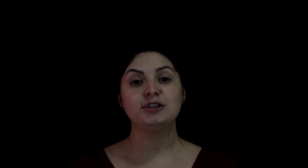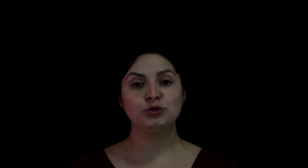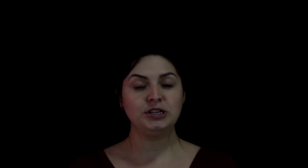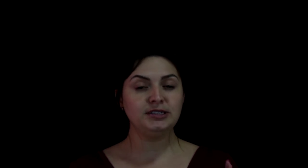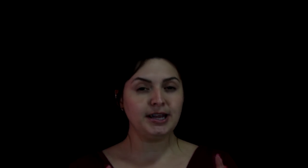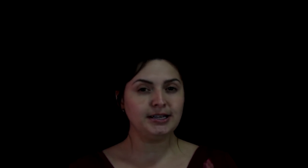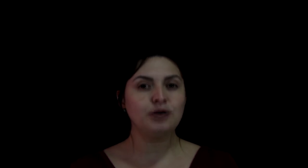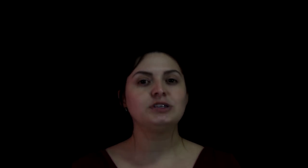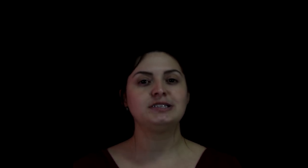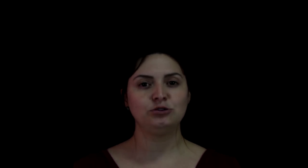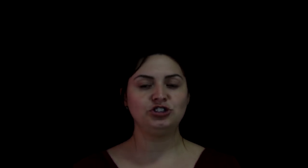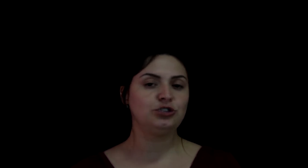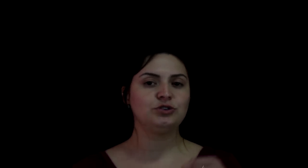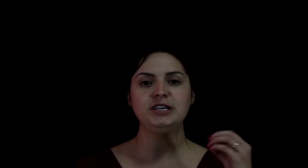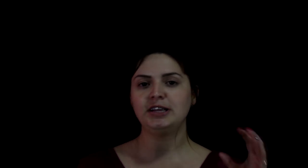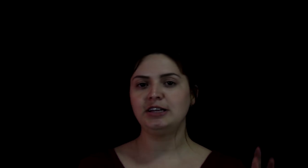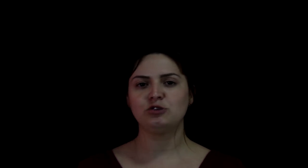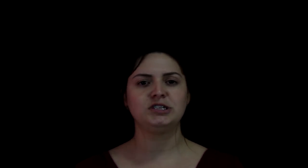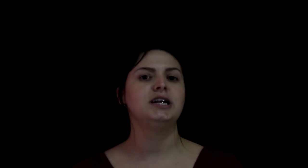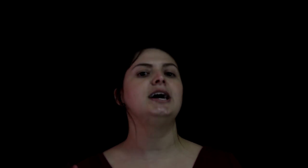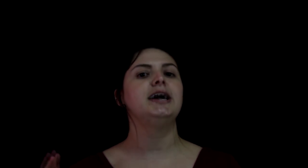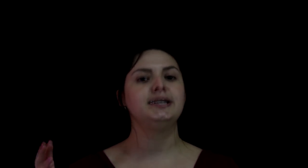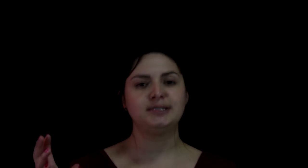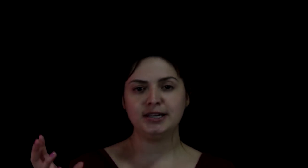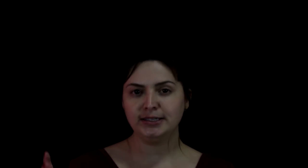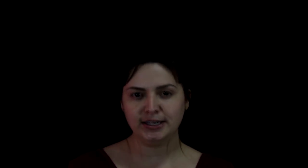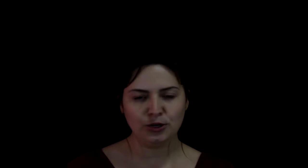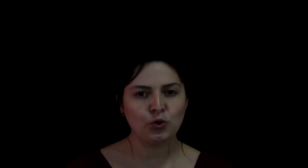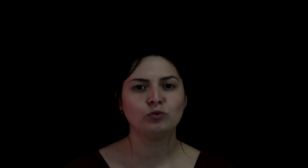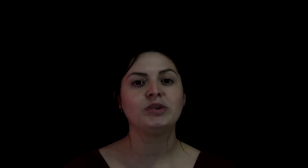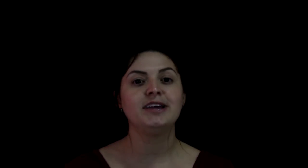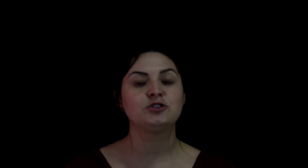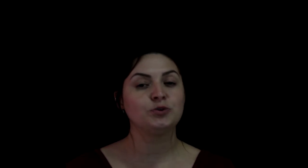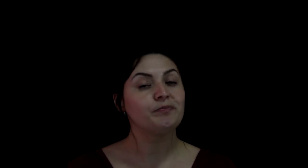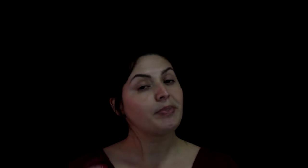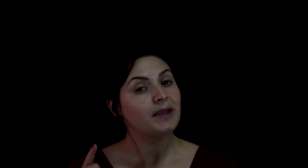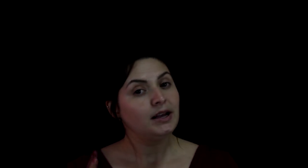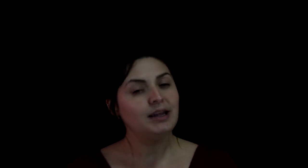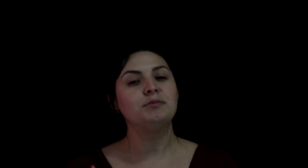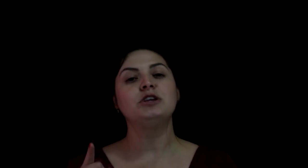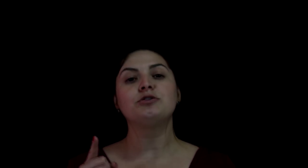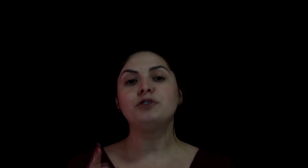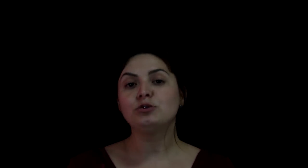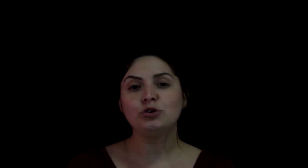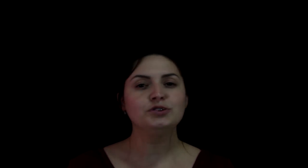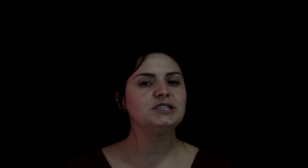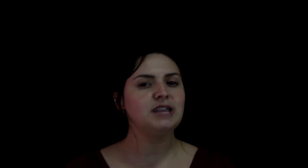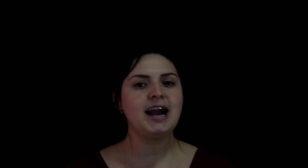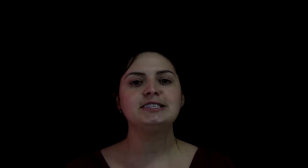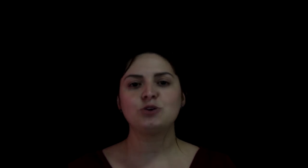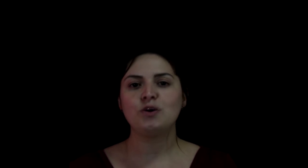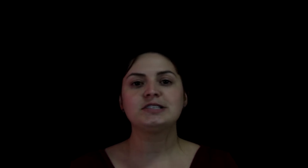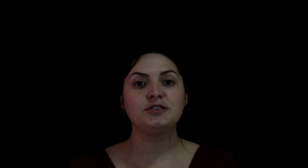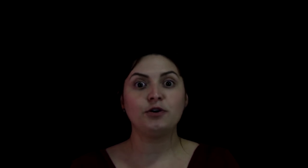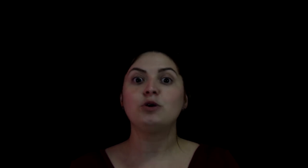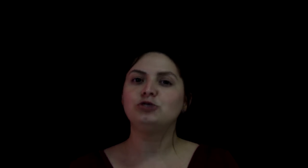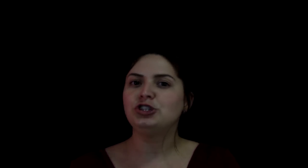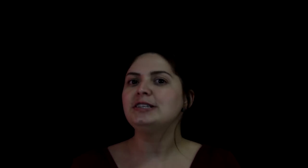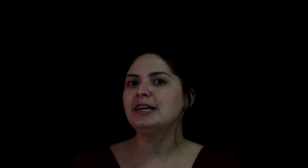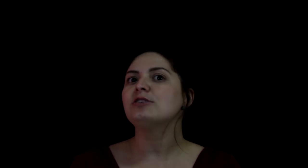conseguir entender o que está sendo dito, entender os sinais, entender o contexto. Lembrando que foram todos sinais e coisas que foram utilizados